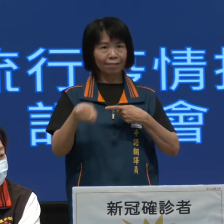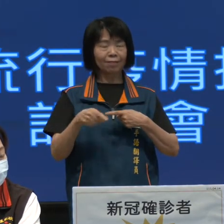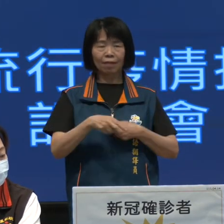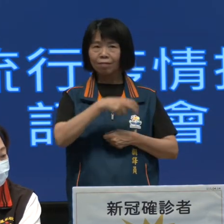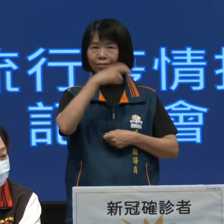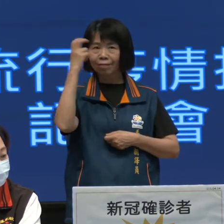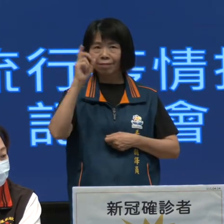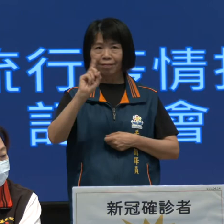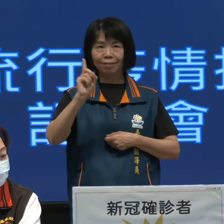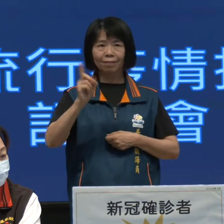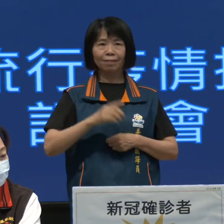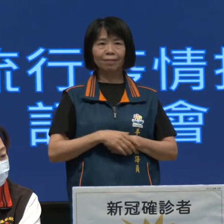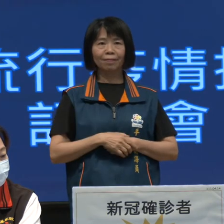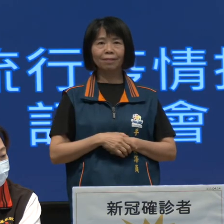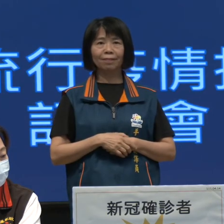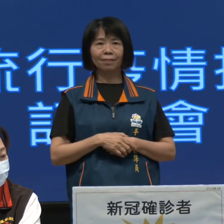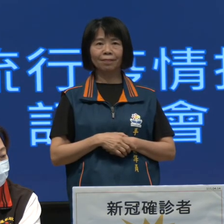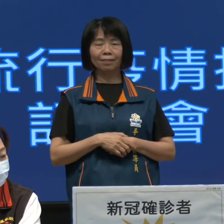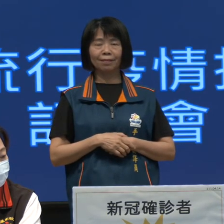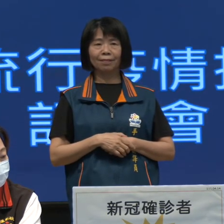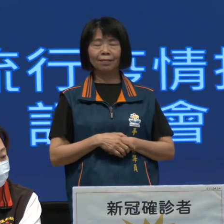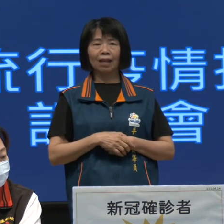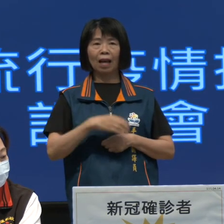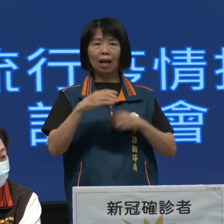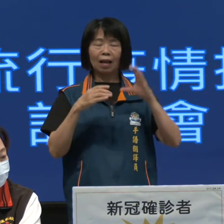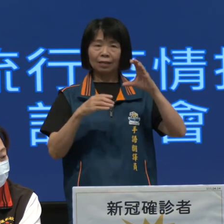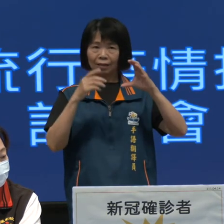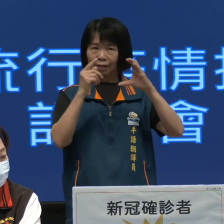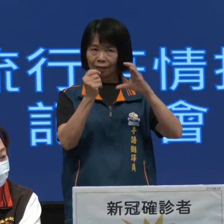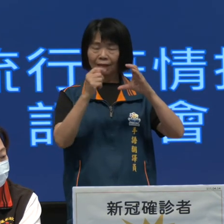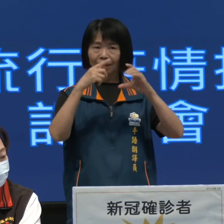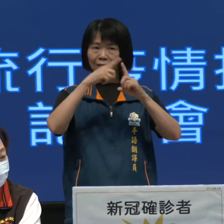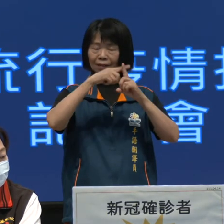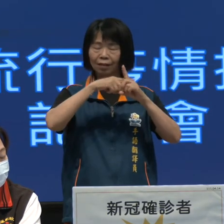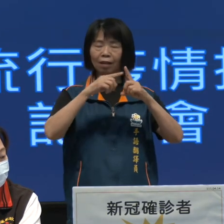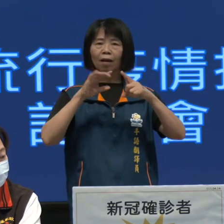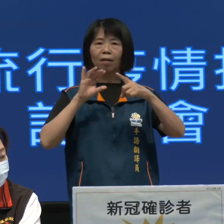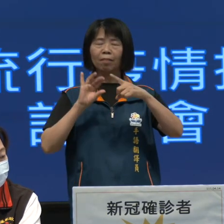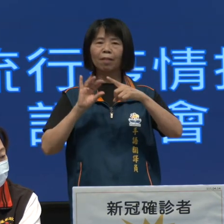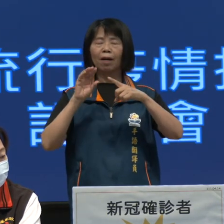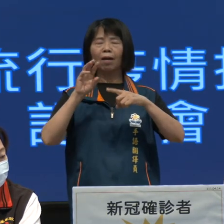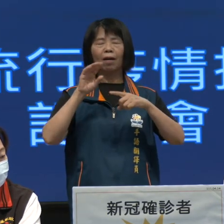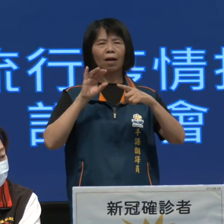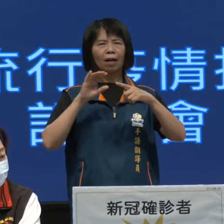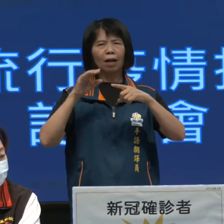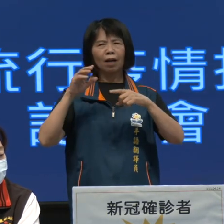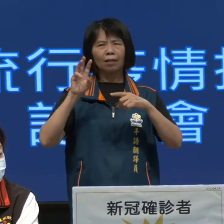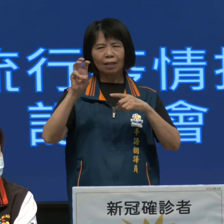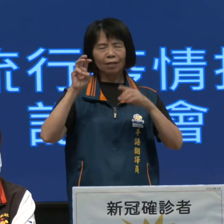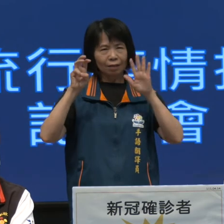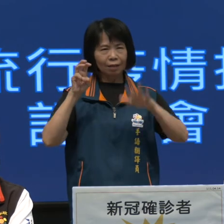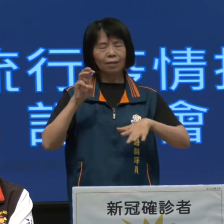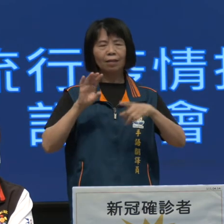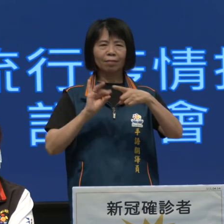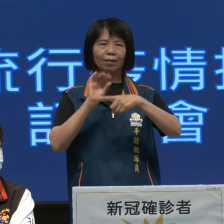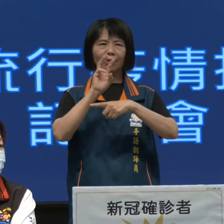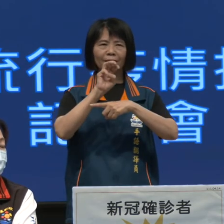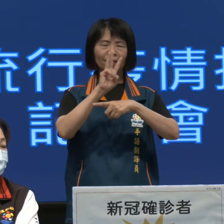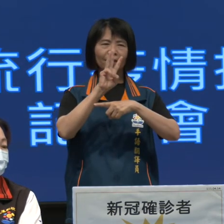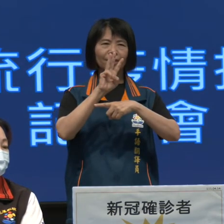以发现到说，我们在这个 CT 值30以下的在88%，跟昨天比较起来，昨天是